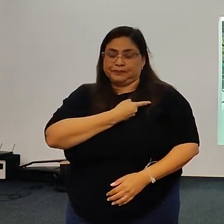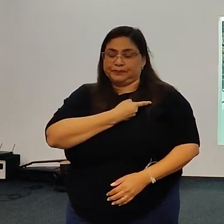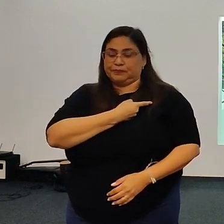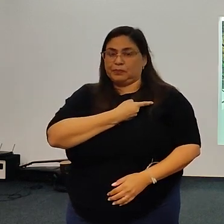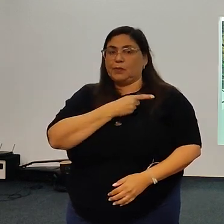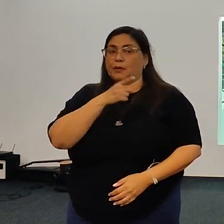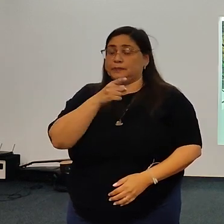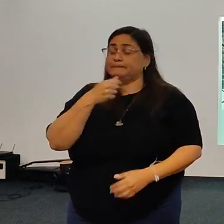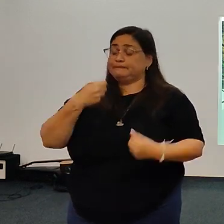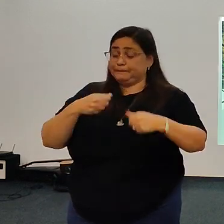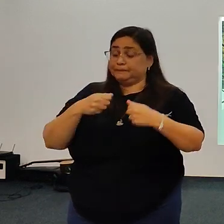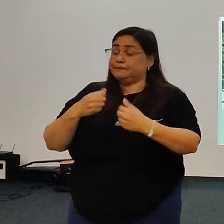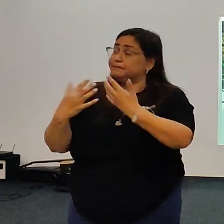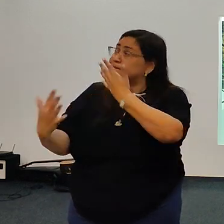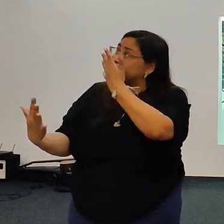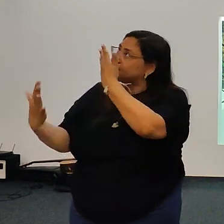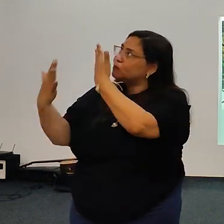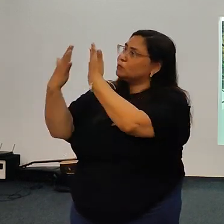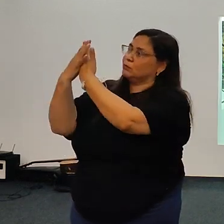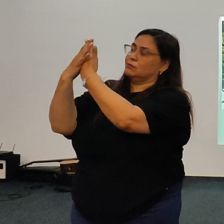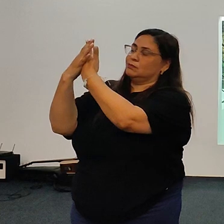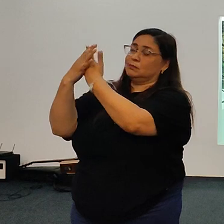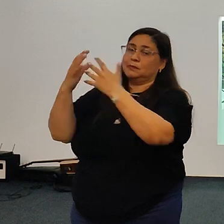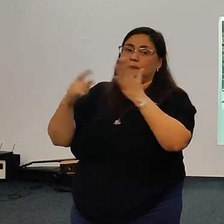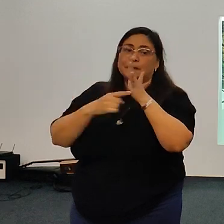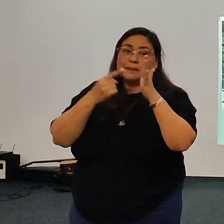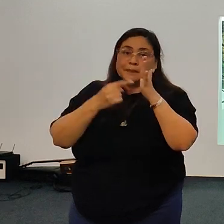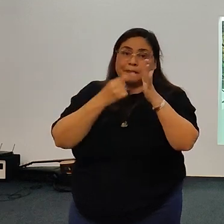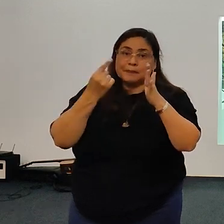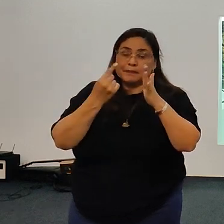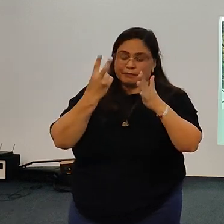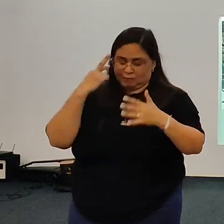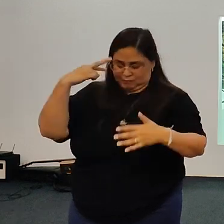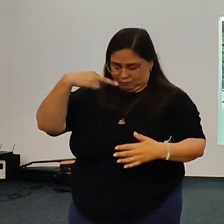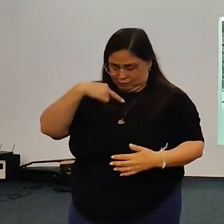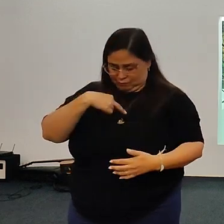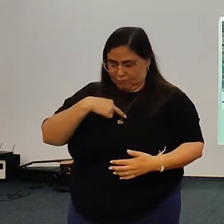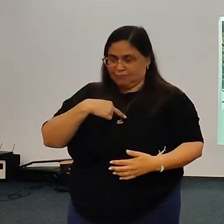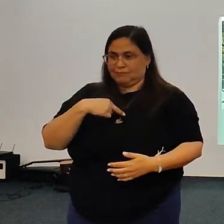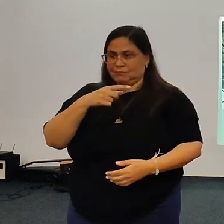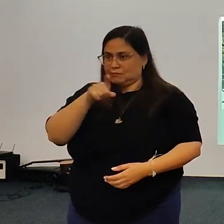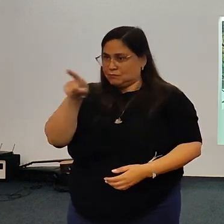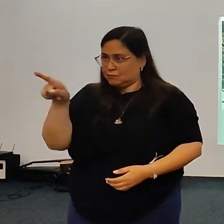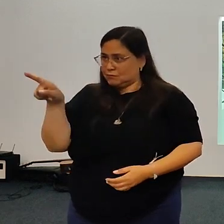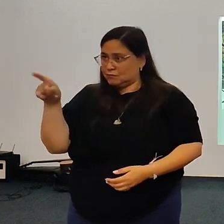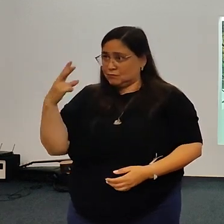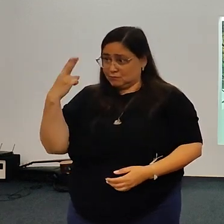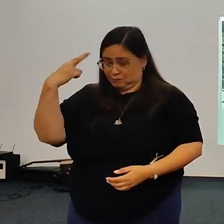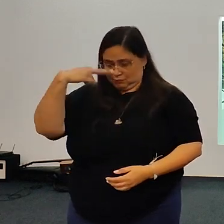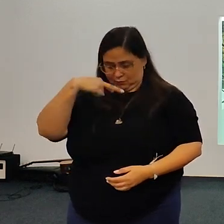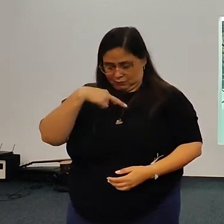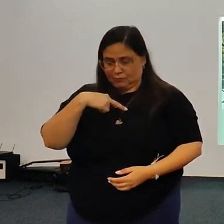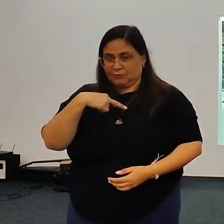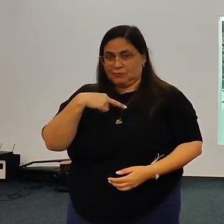Portanto, confessar representa primeiramente olhar para dentro de nós. Você olha para dentro de você?